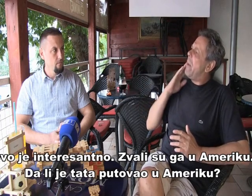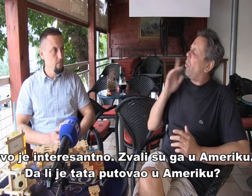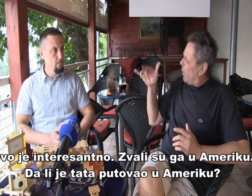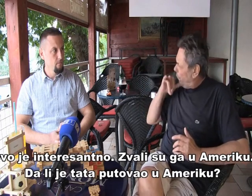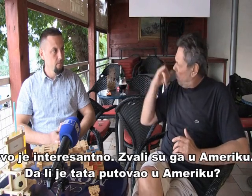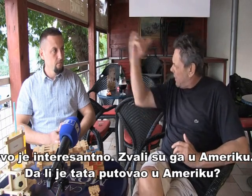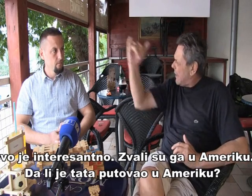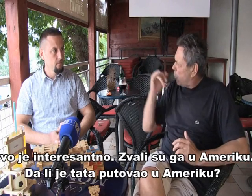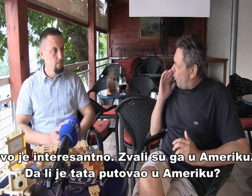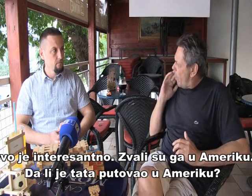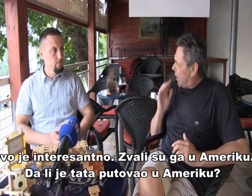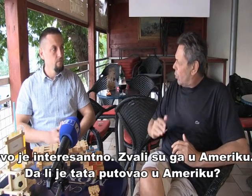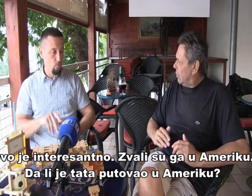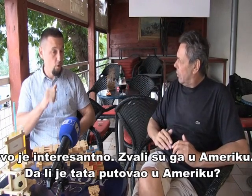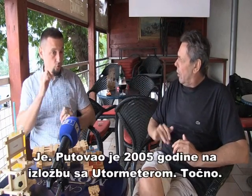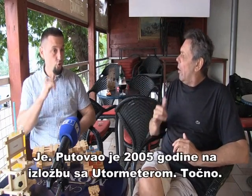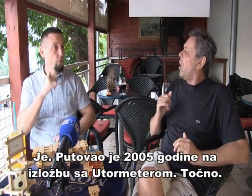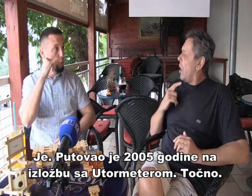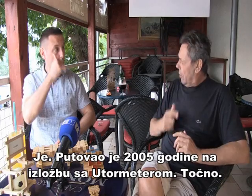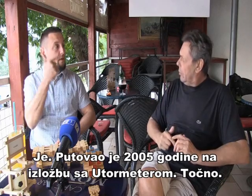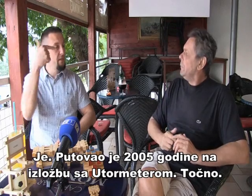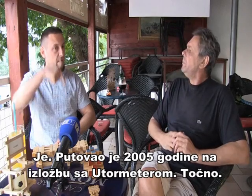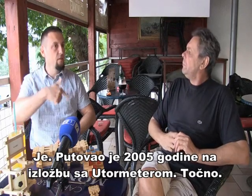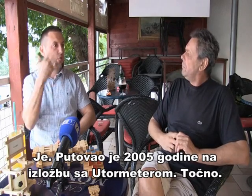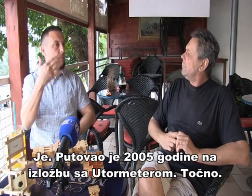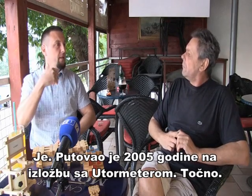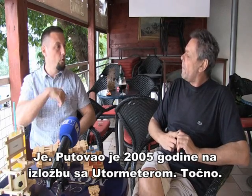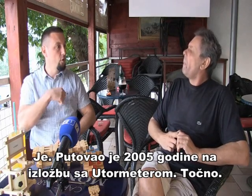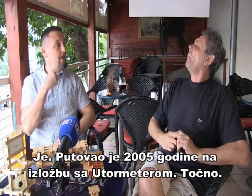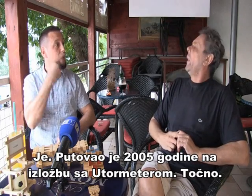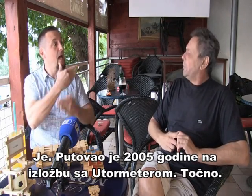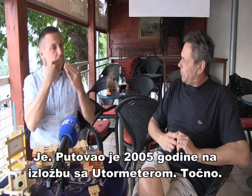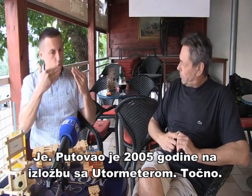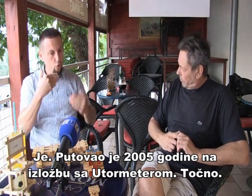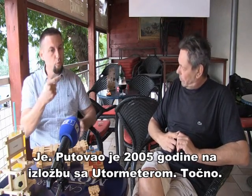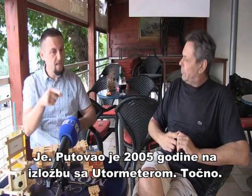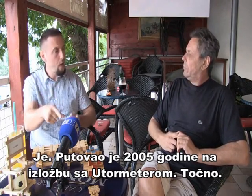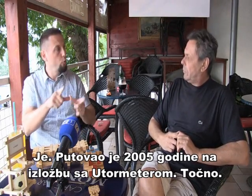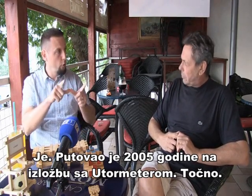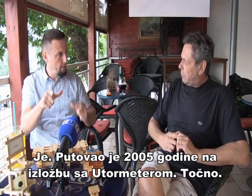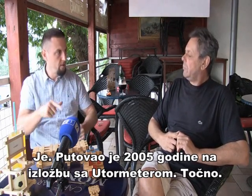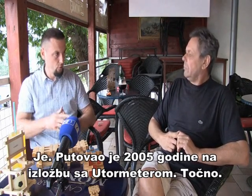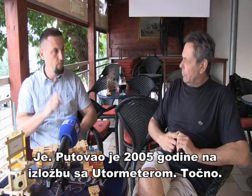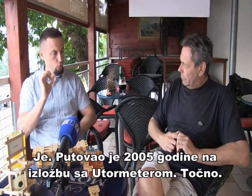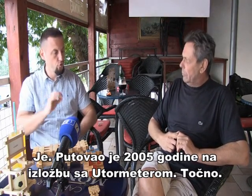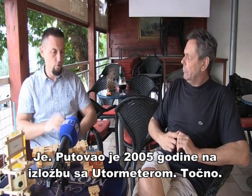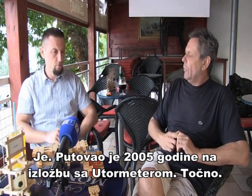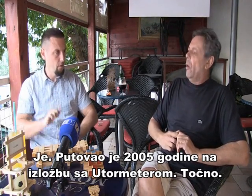Ameriku, tata putovao u Ameriku. Je, točno, putovao je 2005. godine na izložbu sa Tormetom.